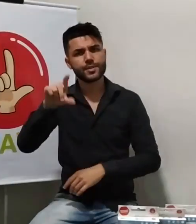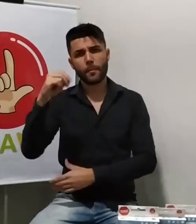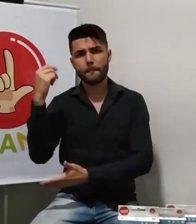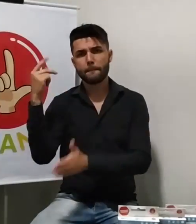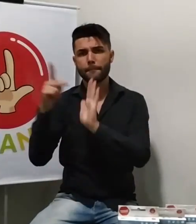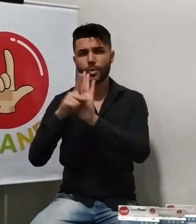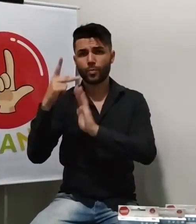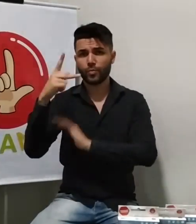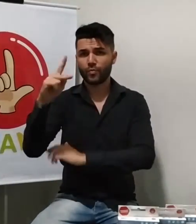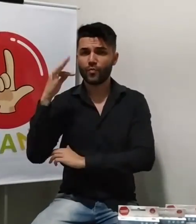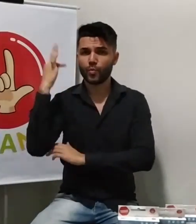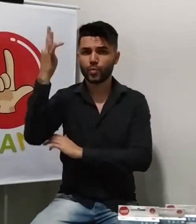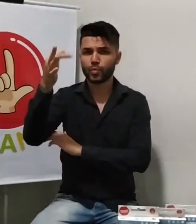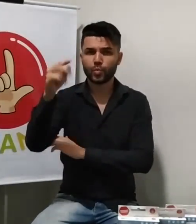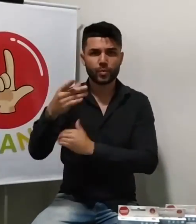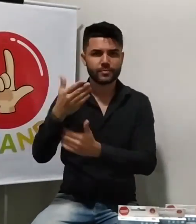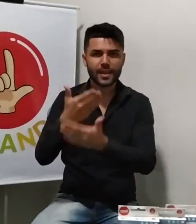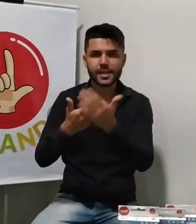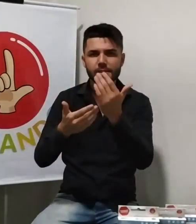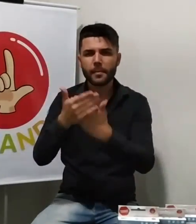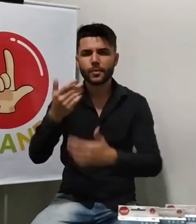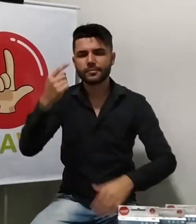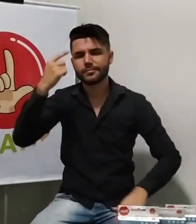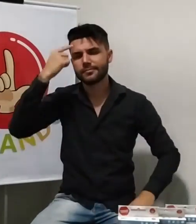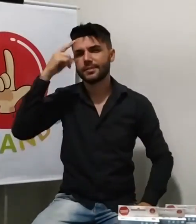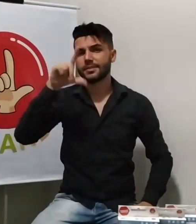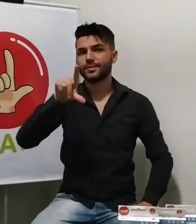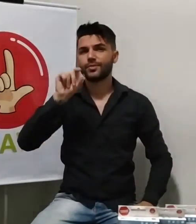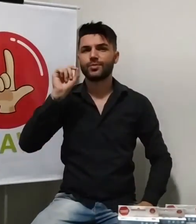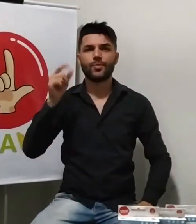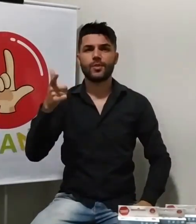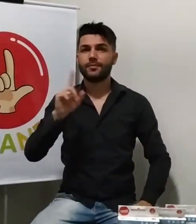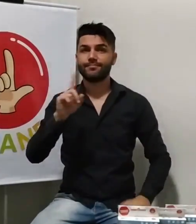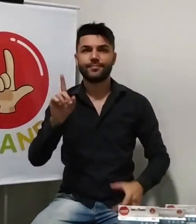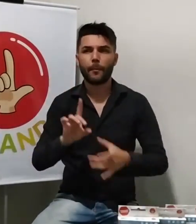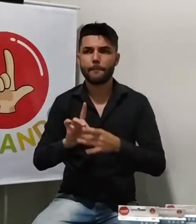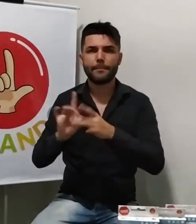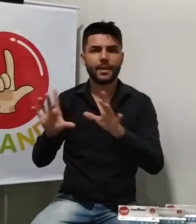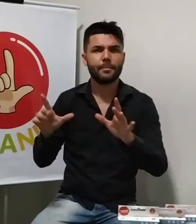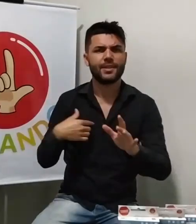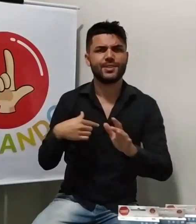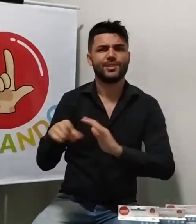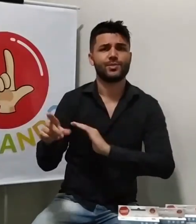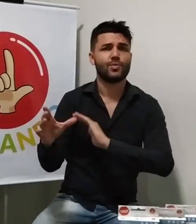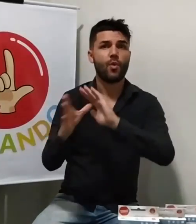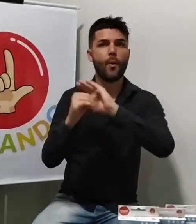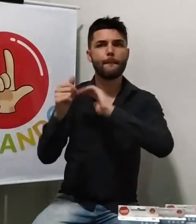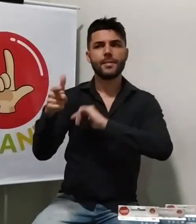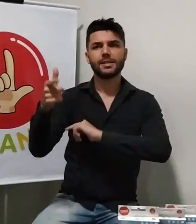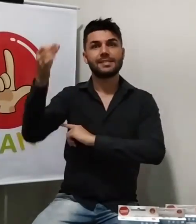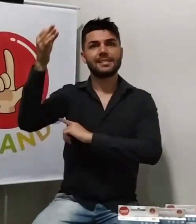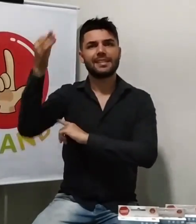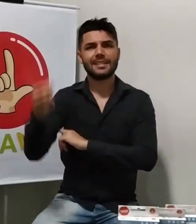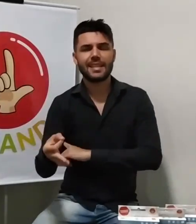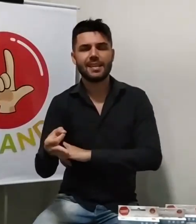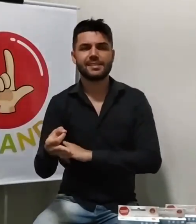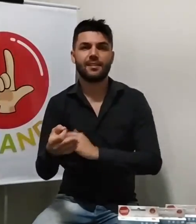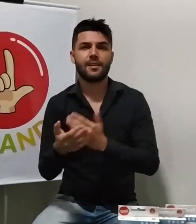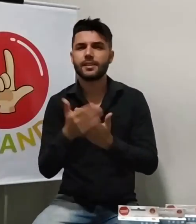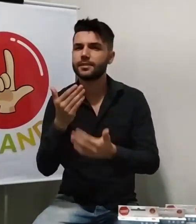suas mãos. Não abra mão dela. Não permite que nada e nem ninguém tente roubar de você a certeza que está em suas mãos e que depende de você,